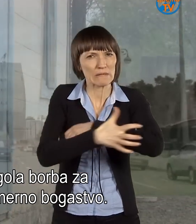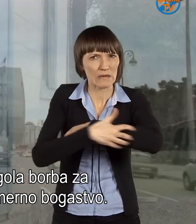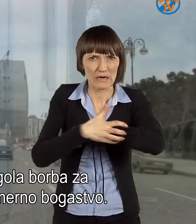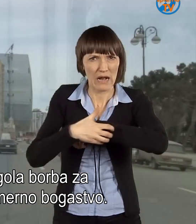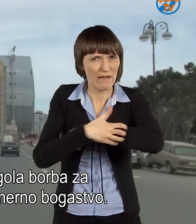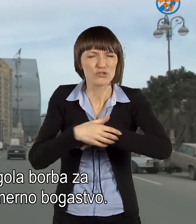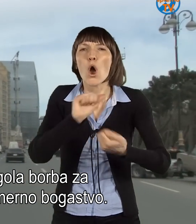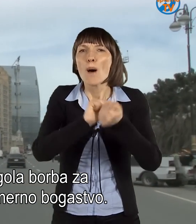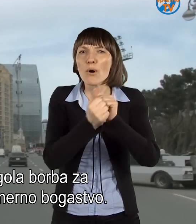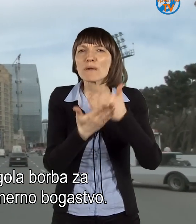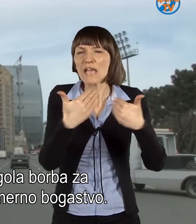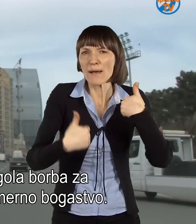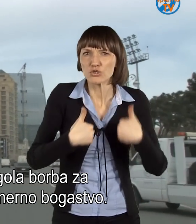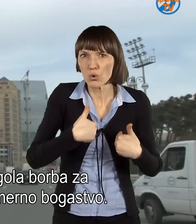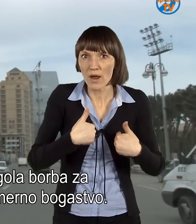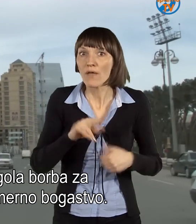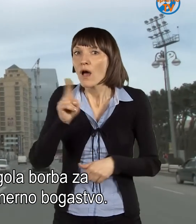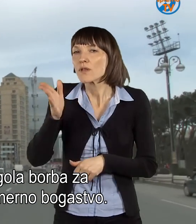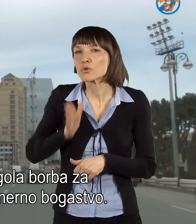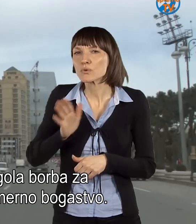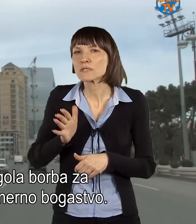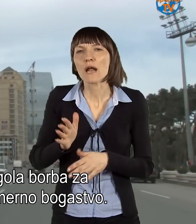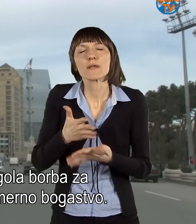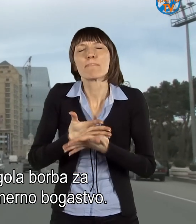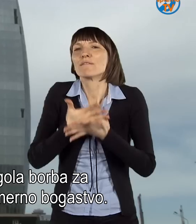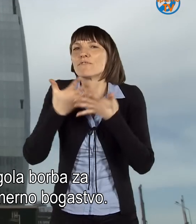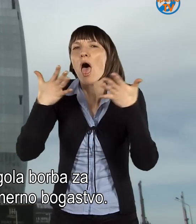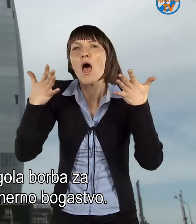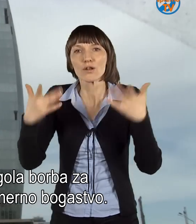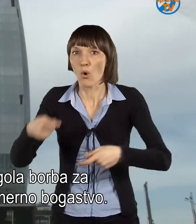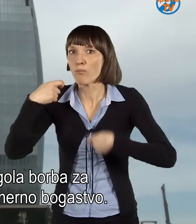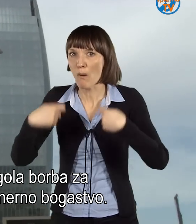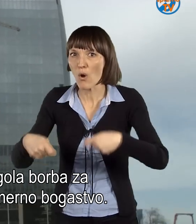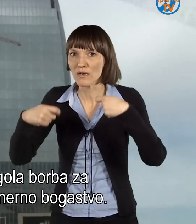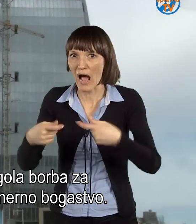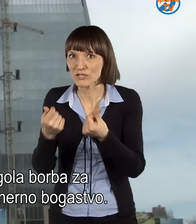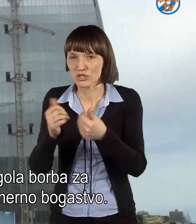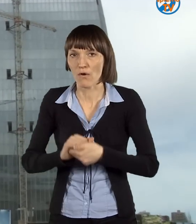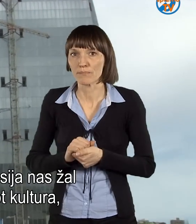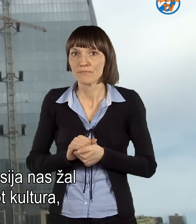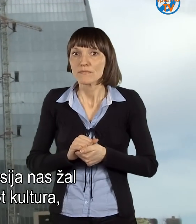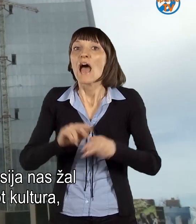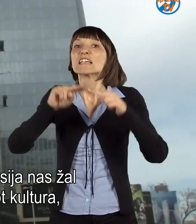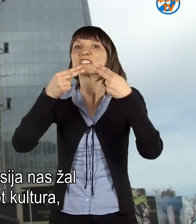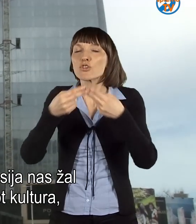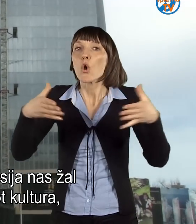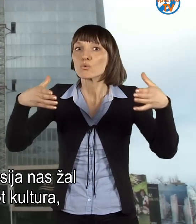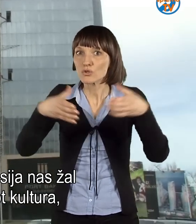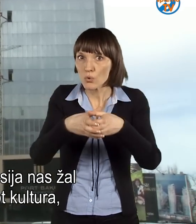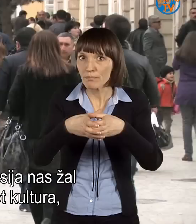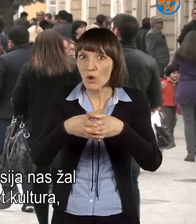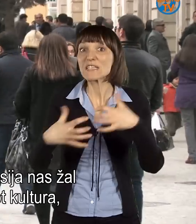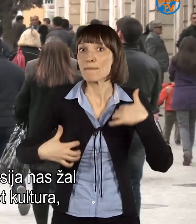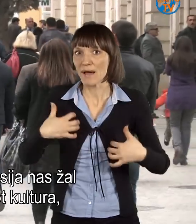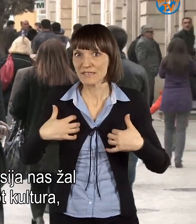beda in gola borba za preživetje, na drugi pa neizmerno bogastvo. Globalizacija in recesija